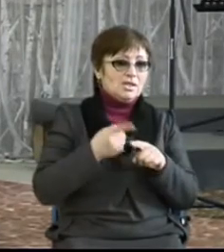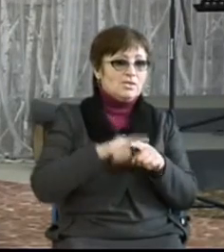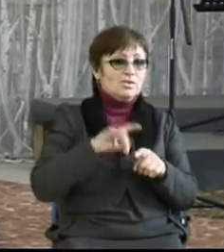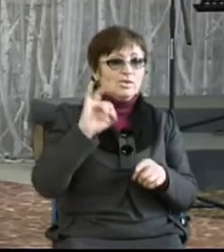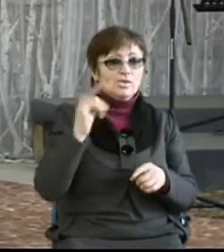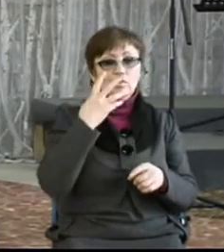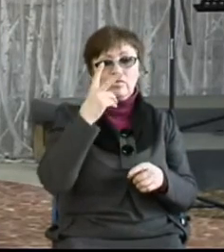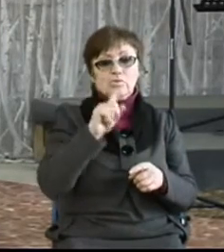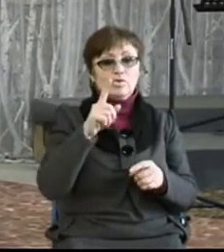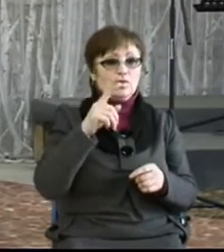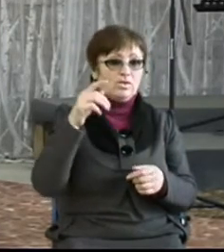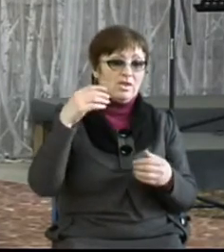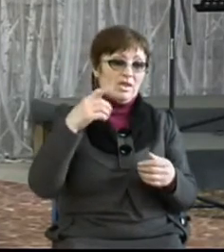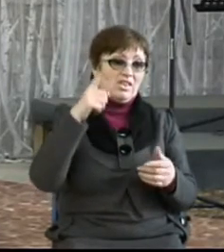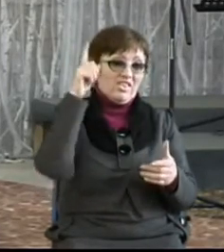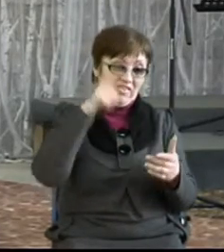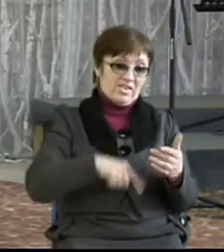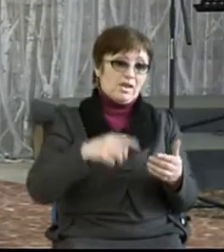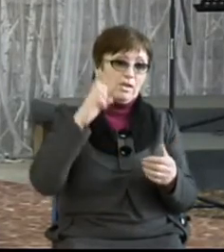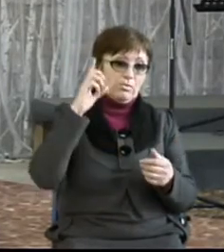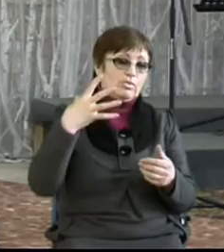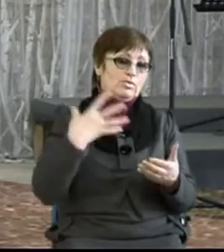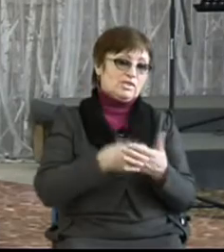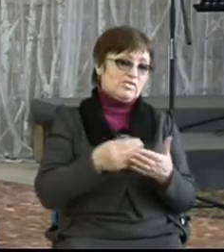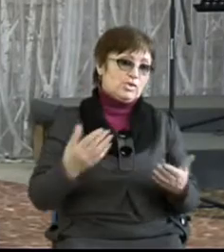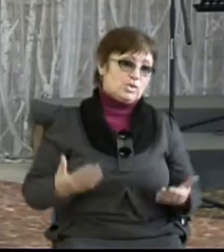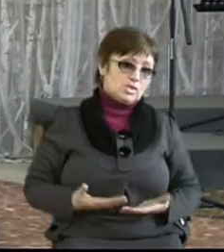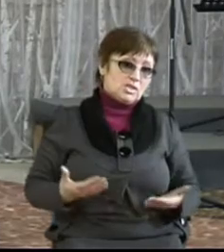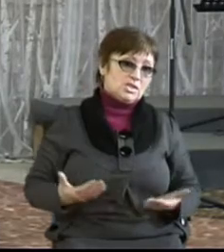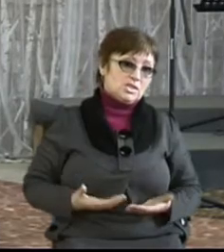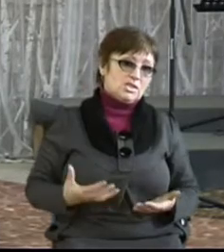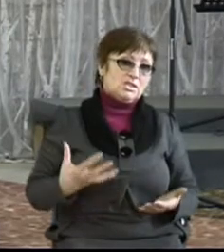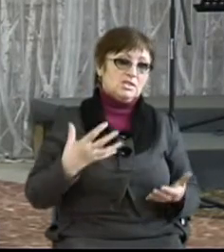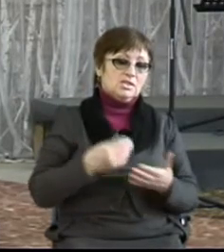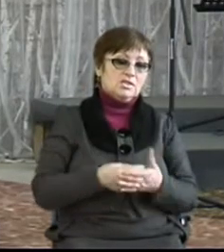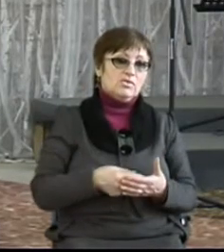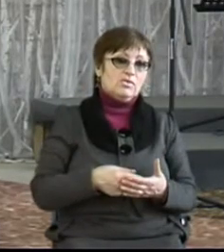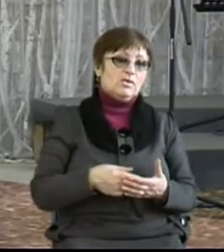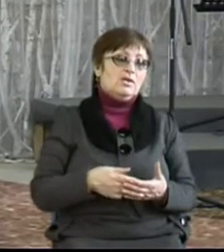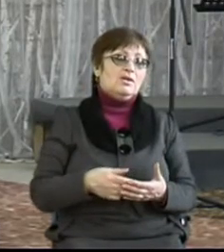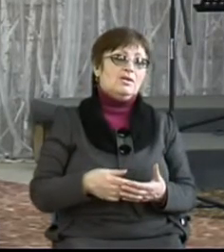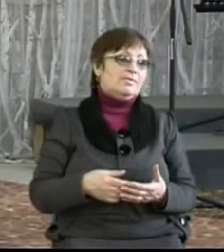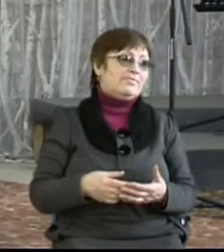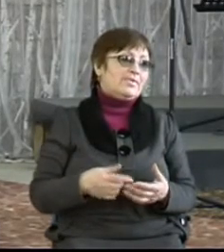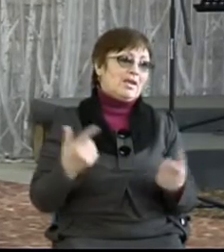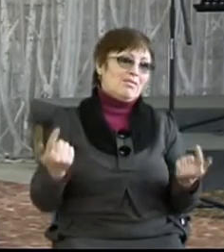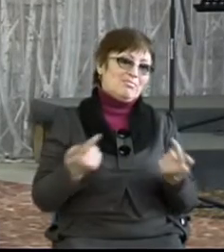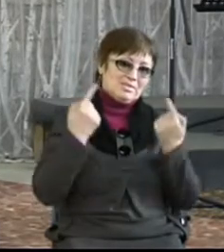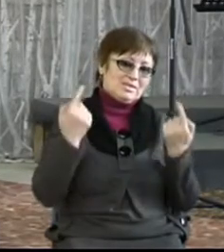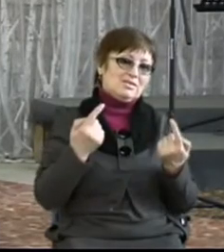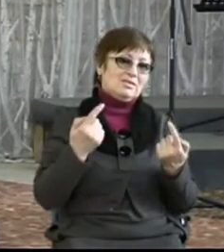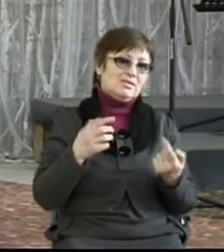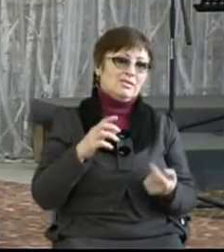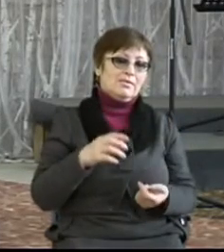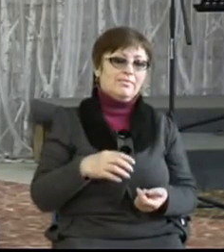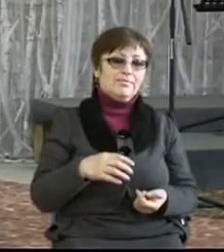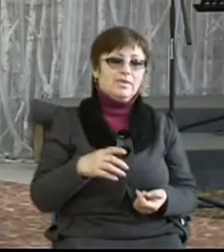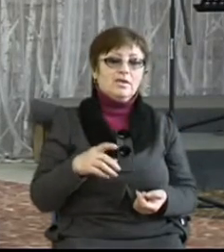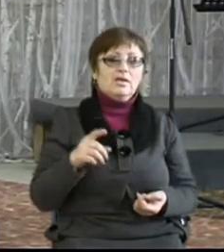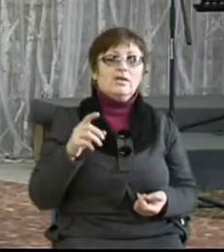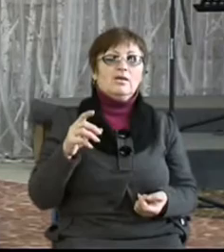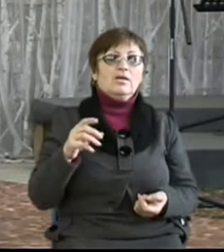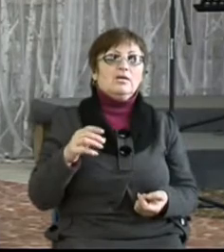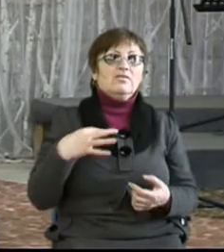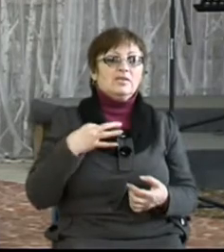он уже доверяет Богу свою материальную жизнь, свой, скажем так, быт, свои, скажем так, вещи,